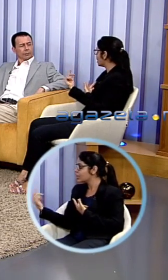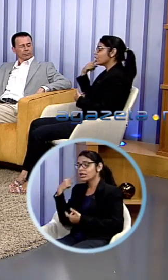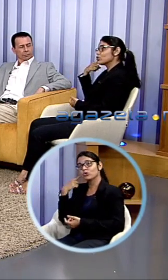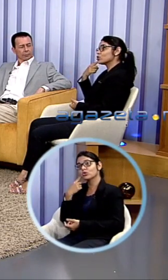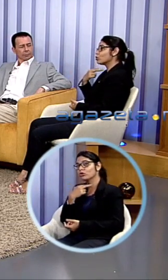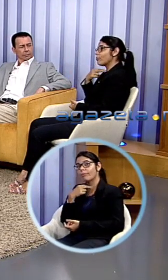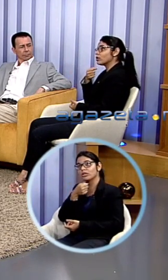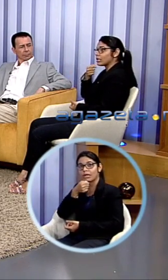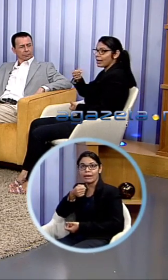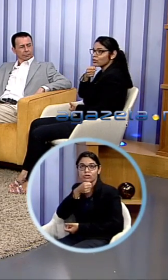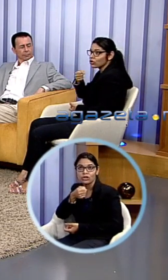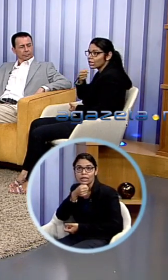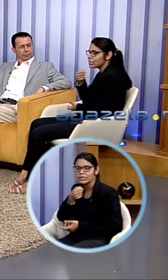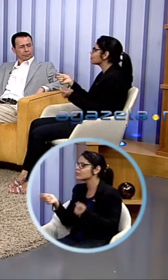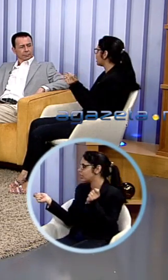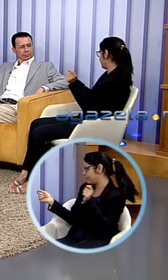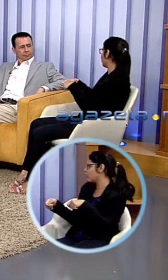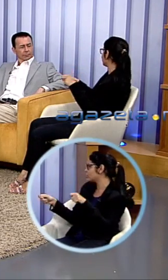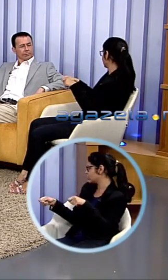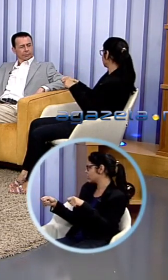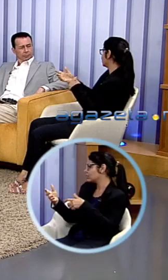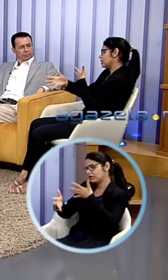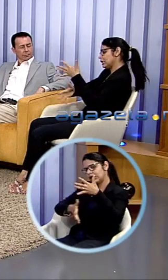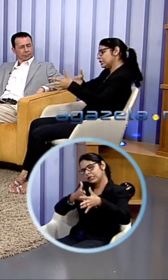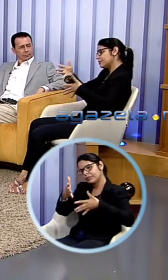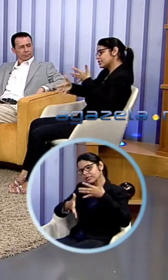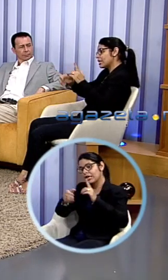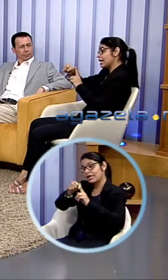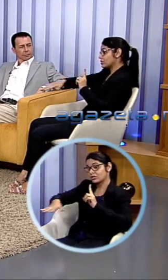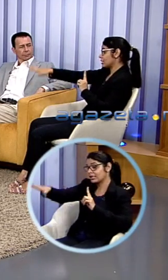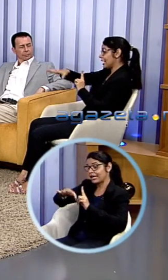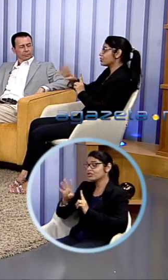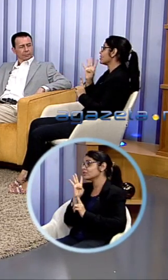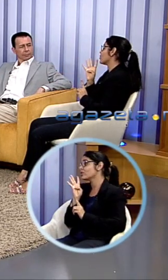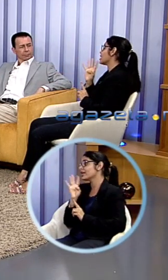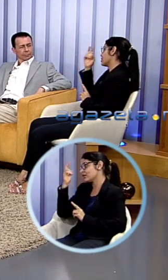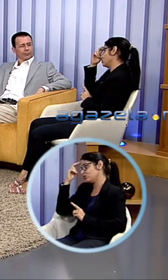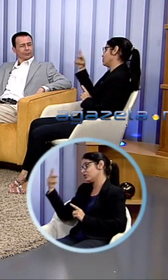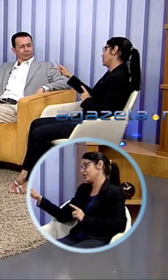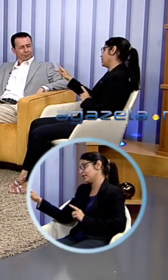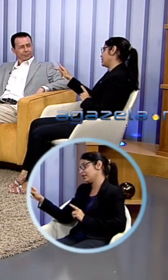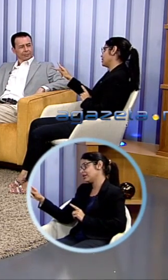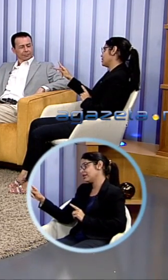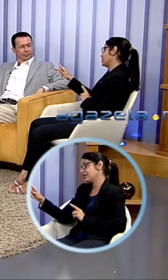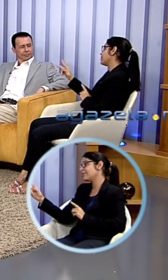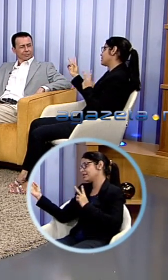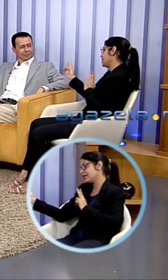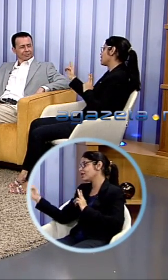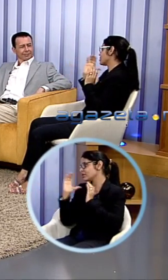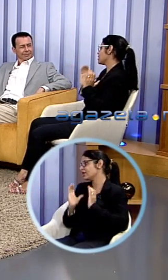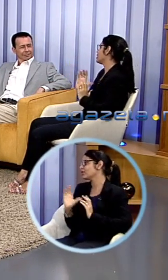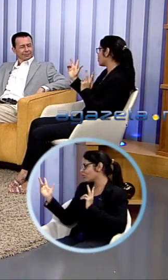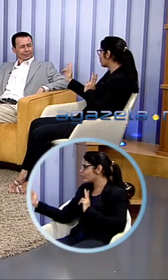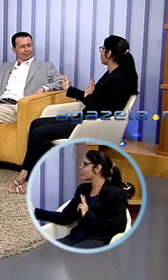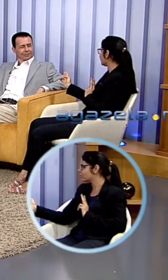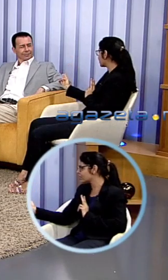nós que o surdo não pode trabalhar no jornalismo que ele pode na Libras a sociedade que não conhece a cultura dele mas ele